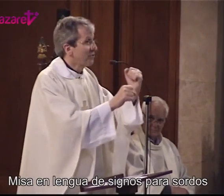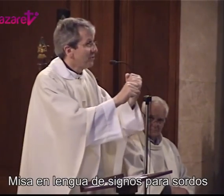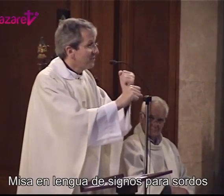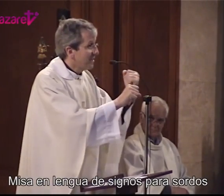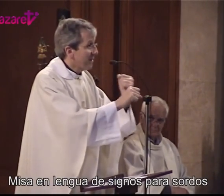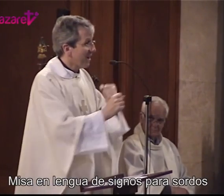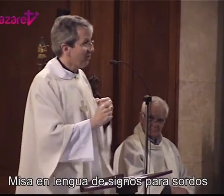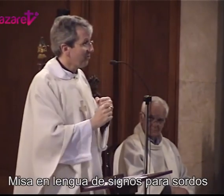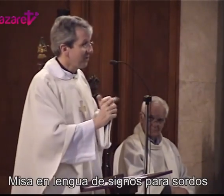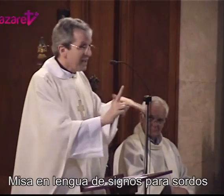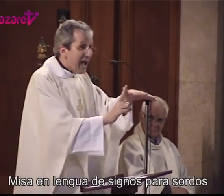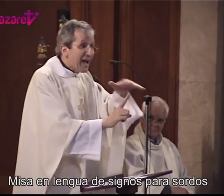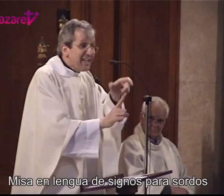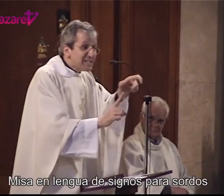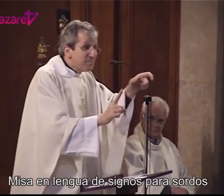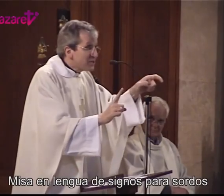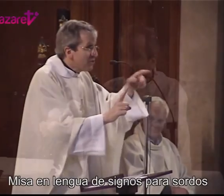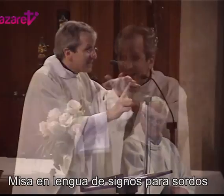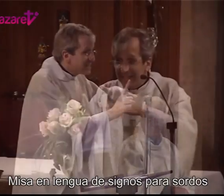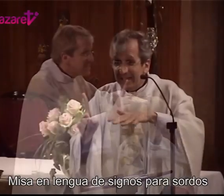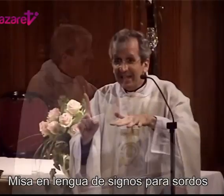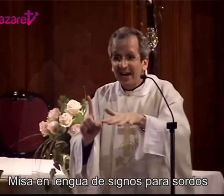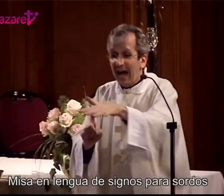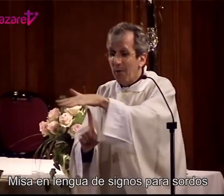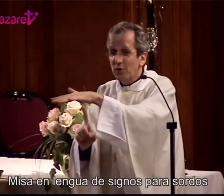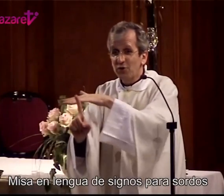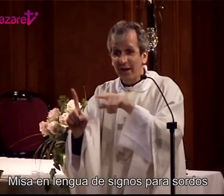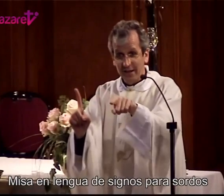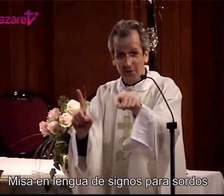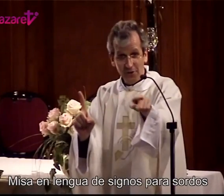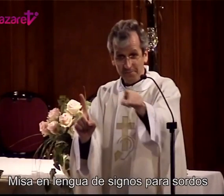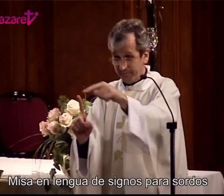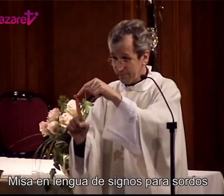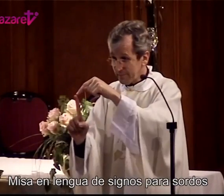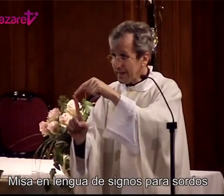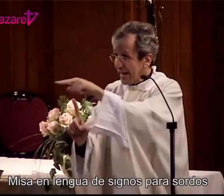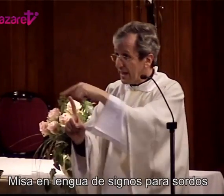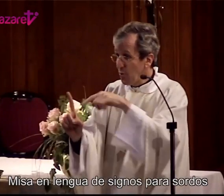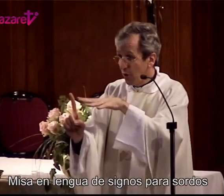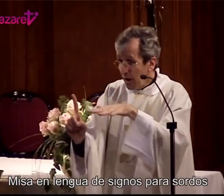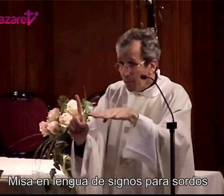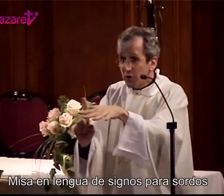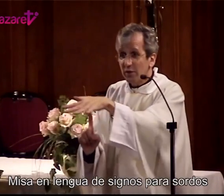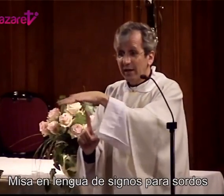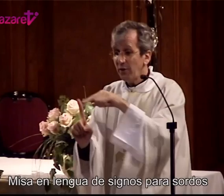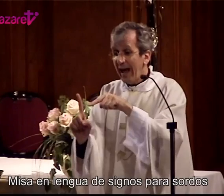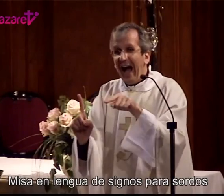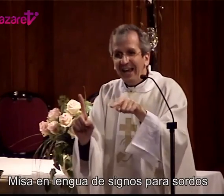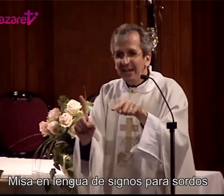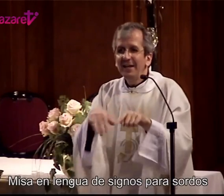de trabajo, aquellas personas que están a vuestro alrededor, cada uno, vuestro alrededor, ahí